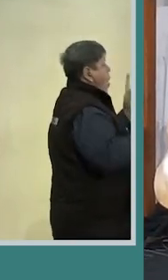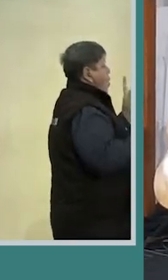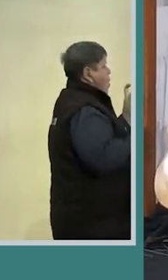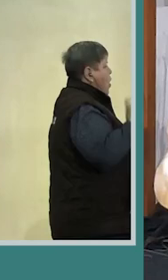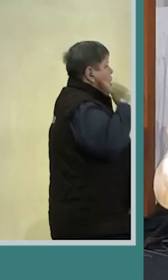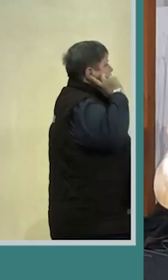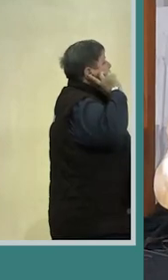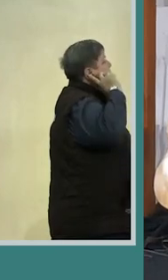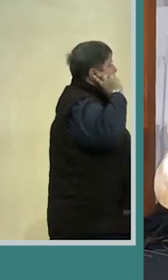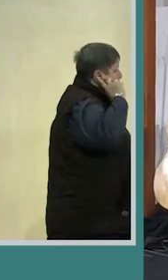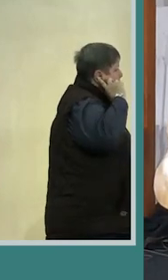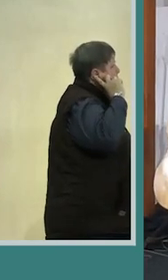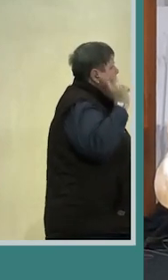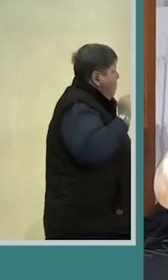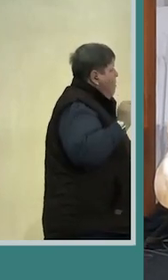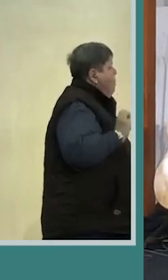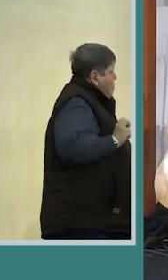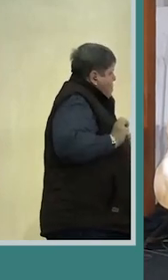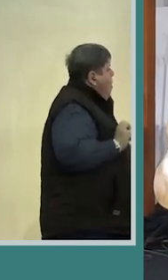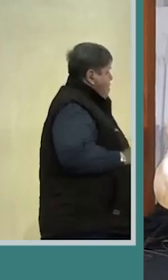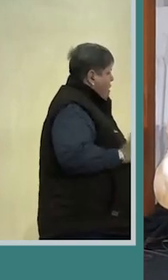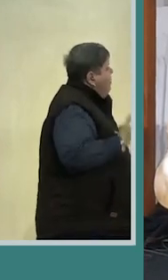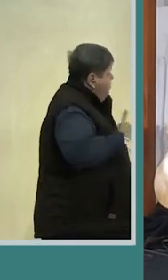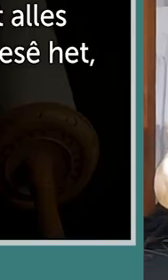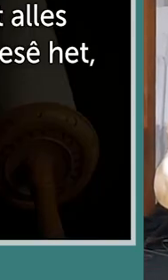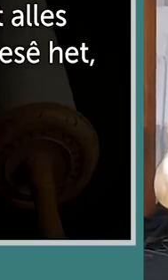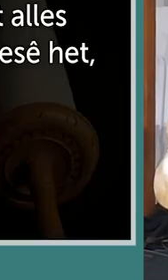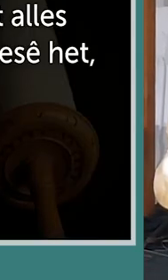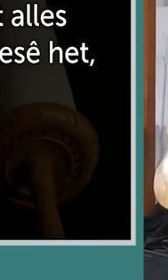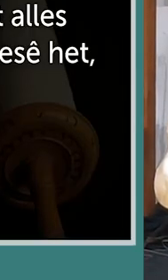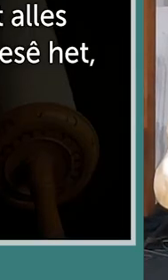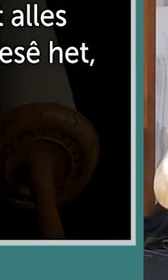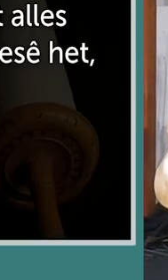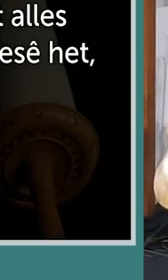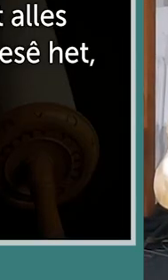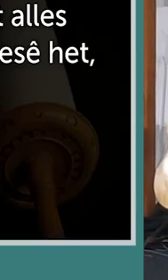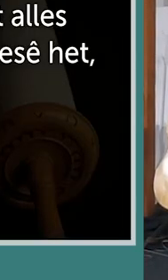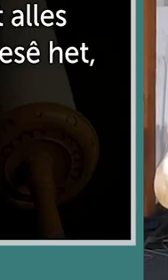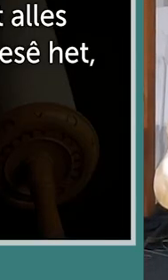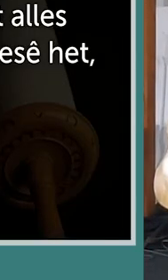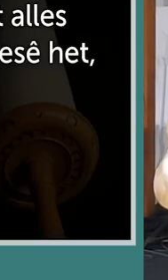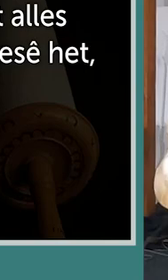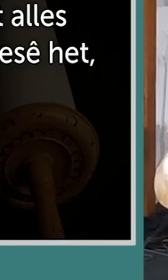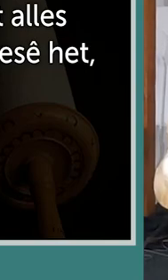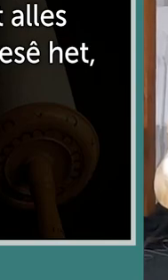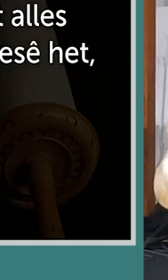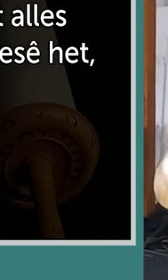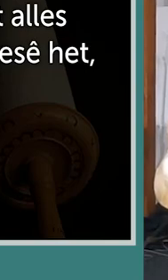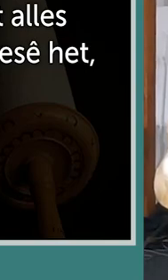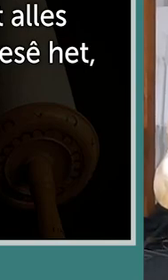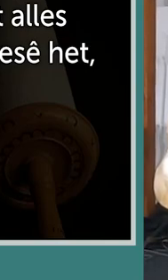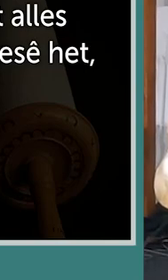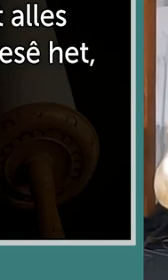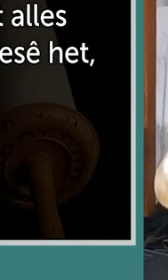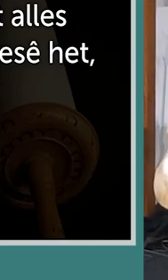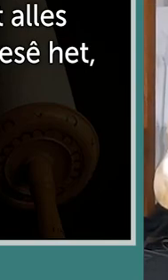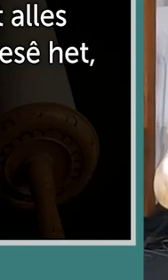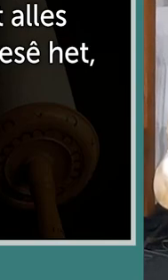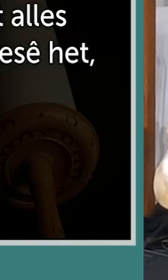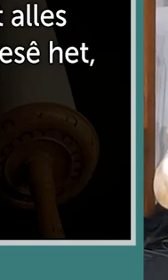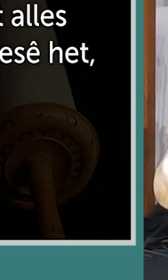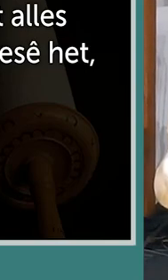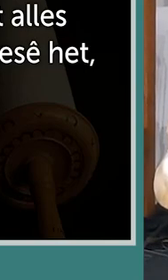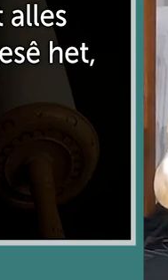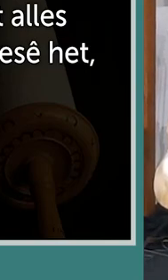geding en gesê hmm ok dit is nie so slecht die idee nie so kom ons gaan en nou lees ons jy heeft ons saam met die leiders van Gilead en die leer het om